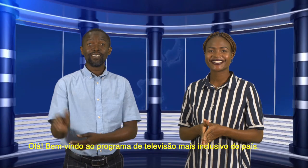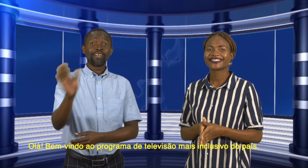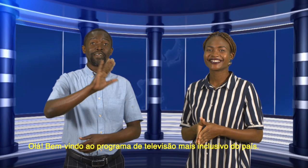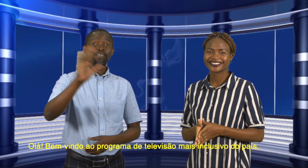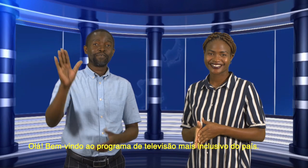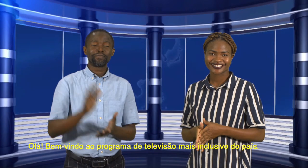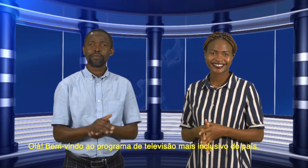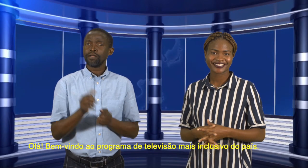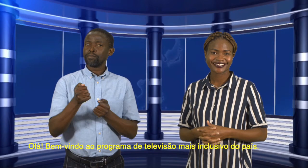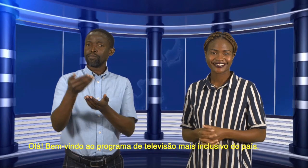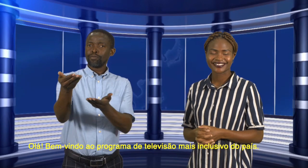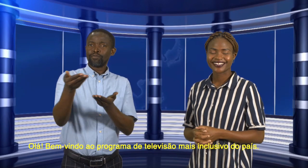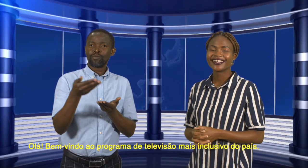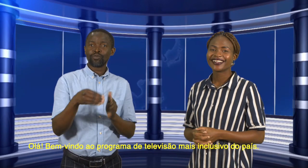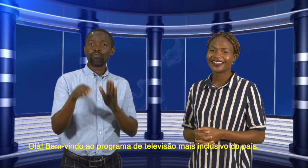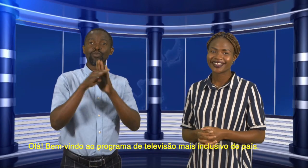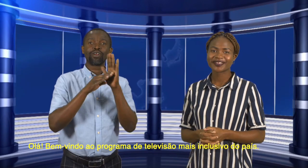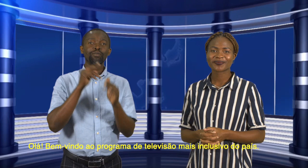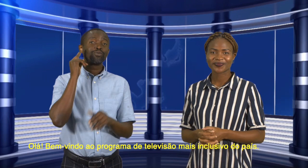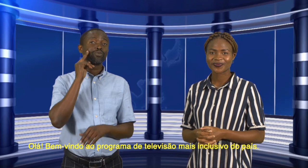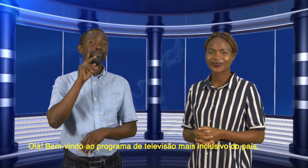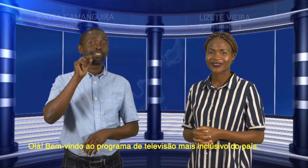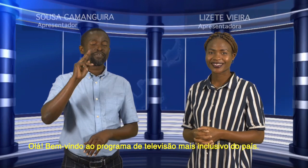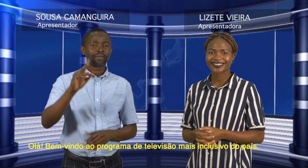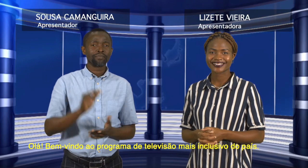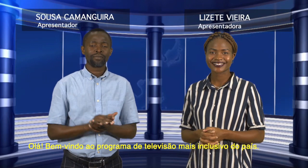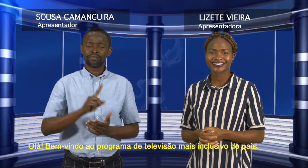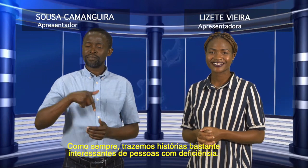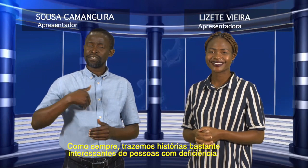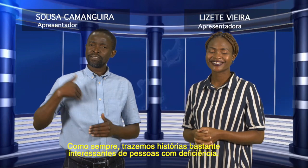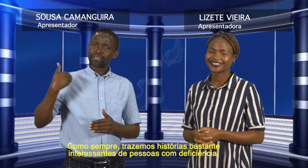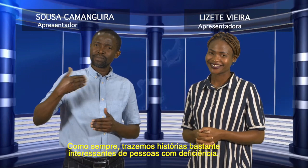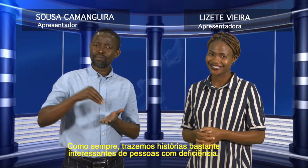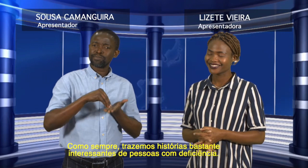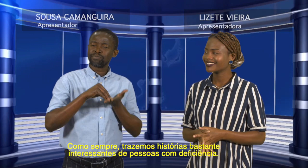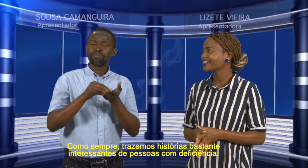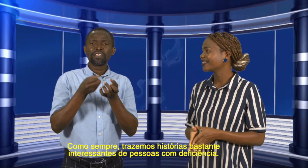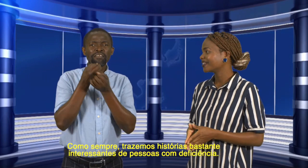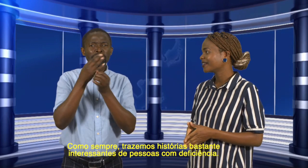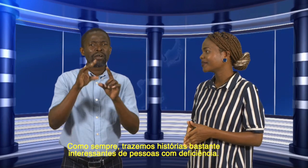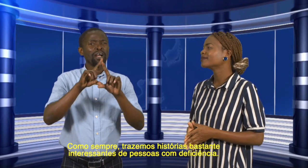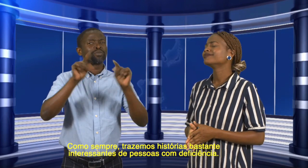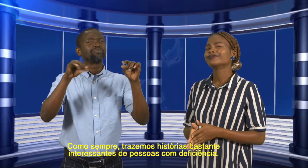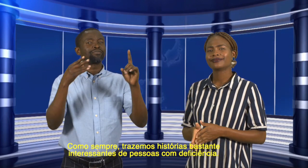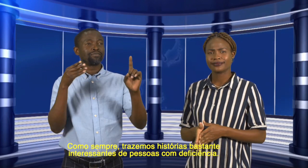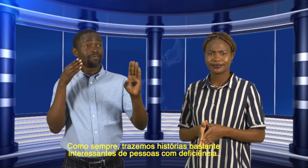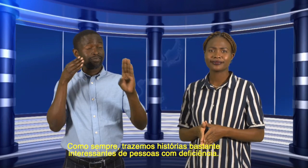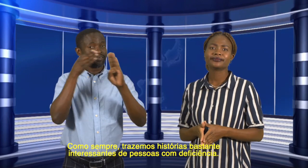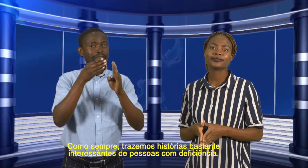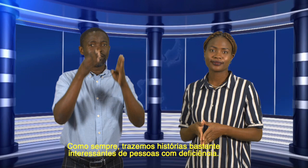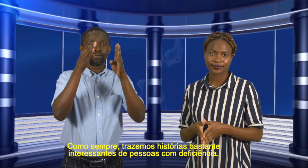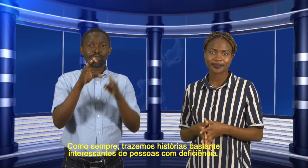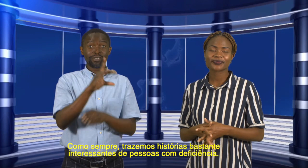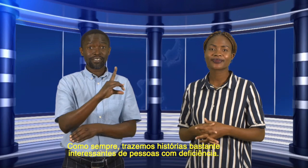Olá, bem-vindo ao programa de televisão mais inclusivo do país. Como sempre, trazemos histórias bastante